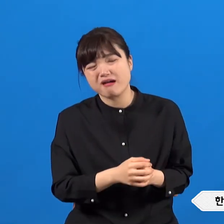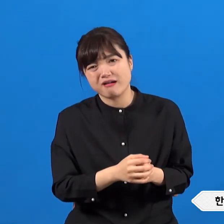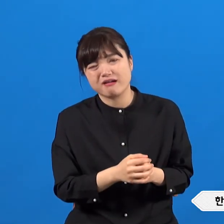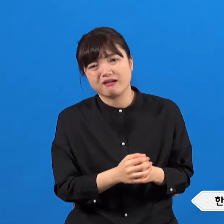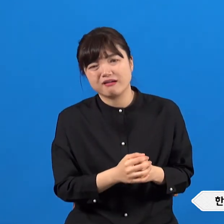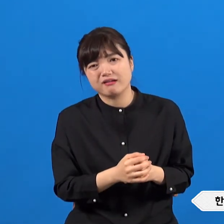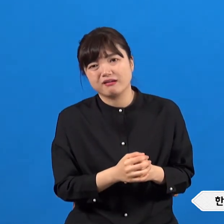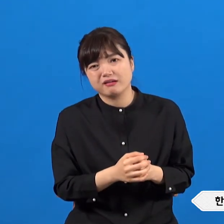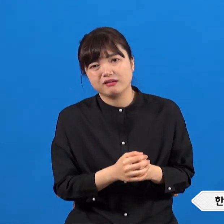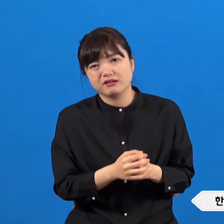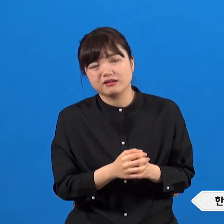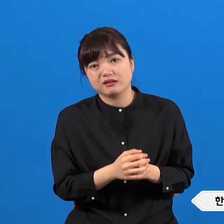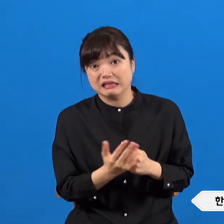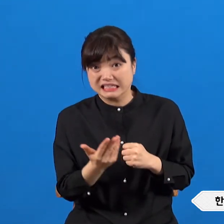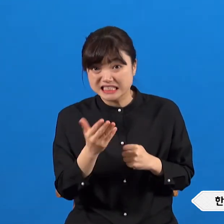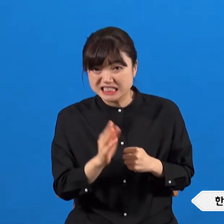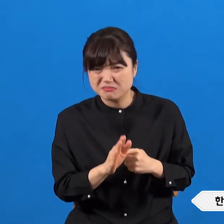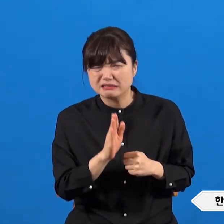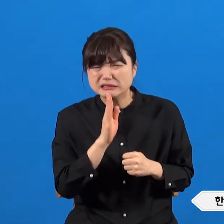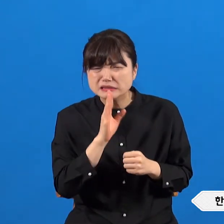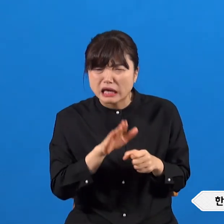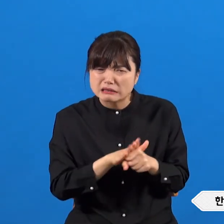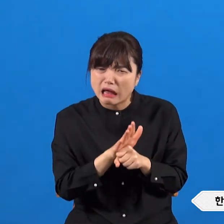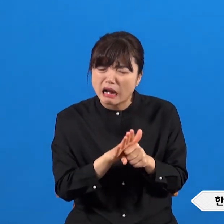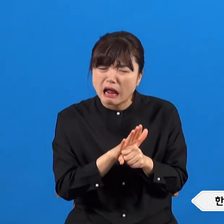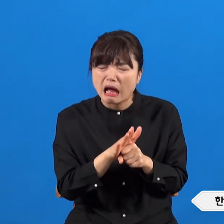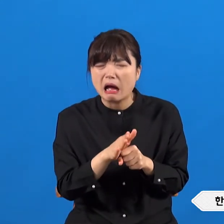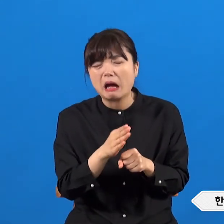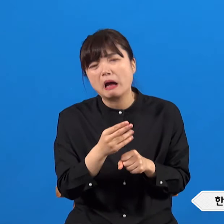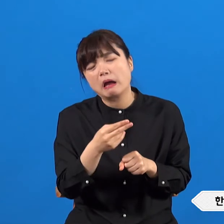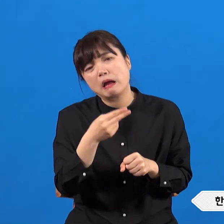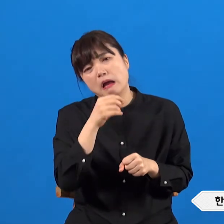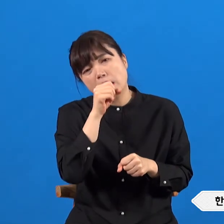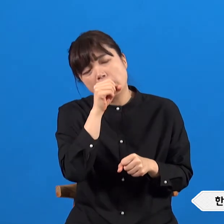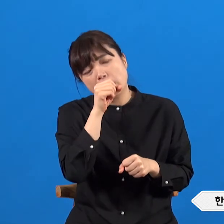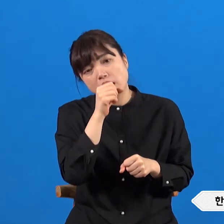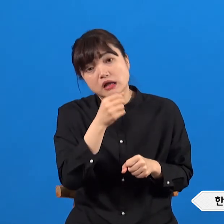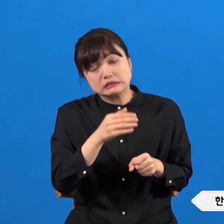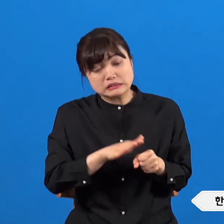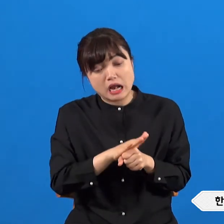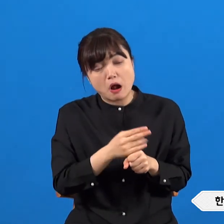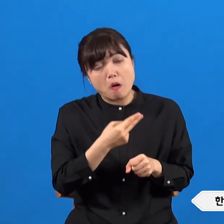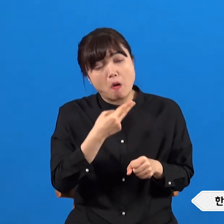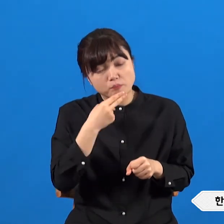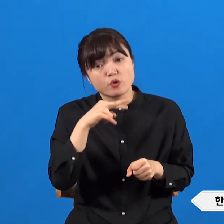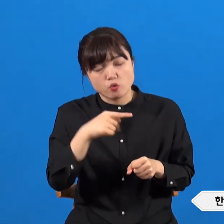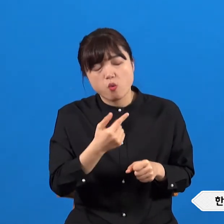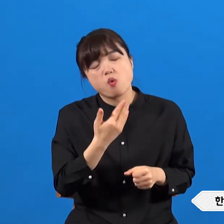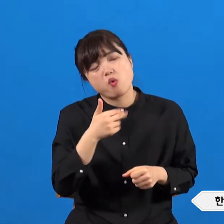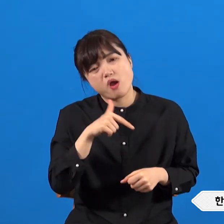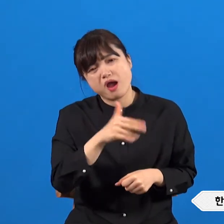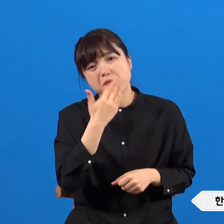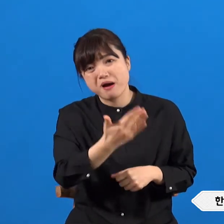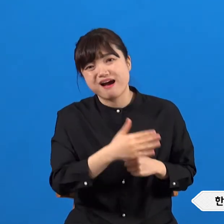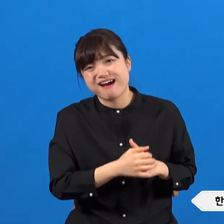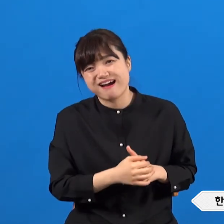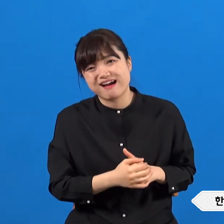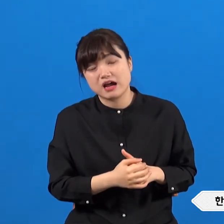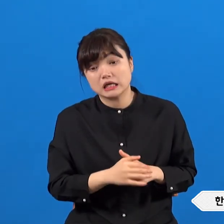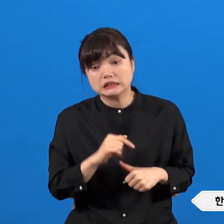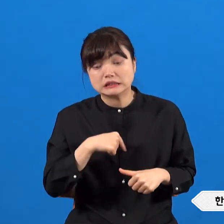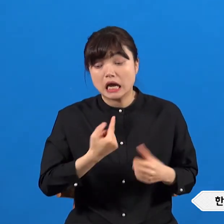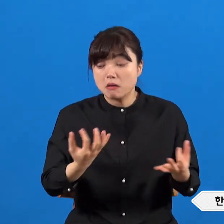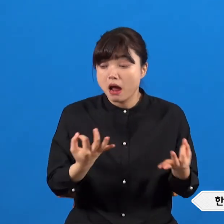했을 것입니다. 그러나 사랑이 없이도 얼마든지 그런 일을 할 수가 있습니다. 결국은